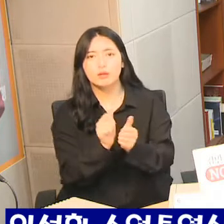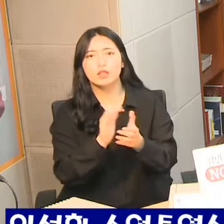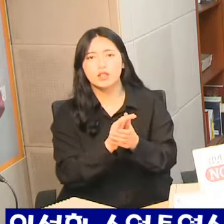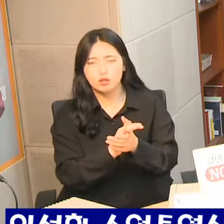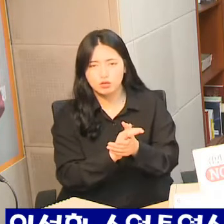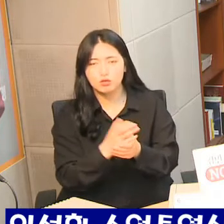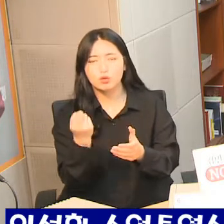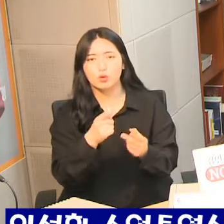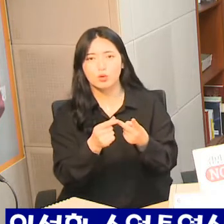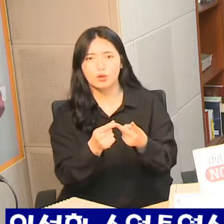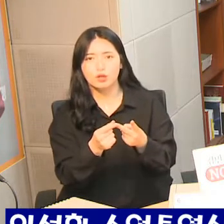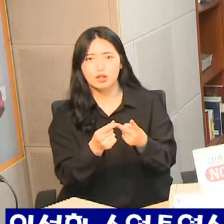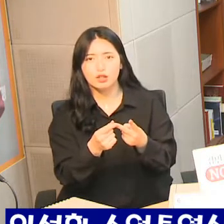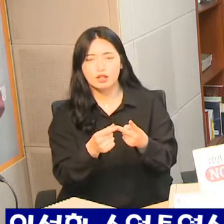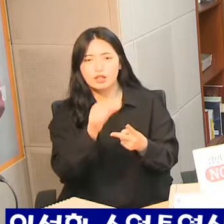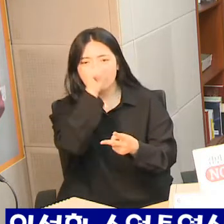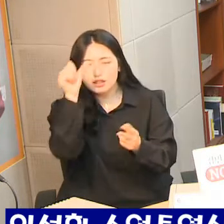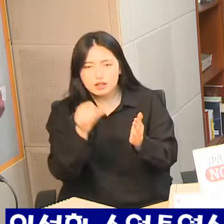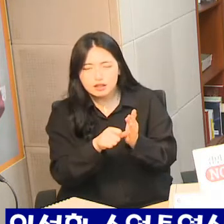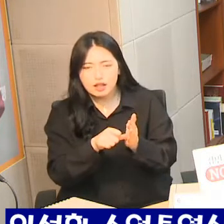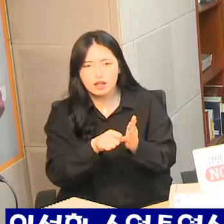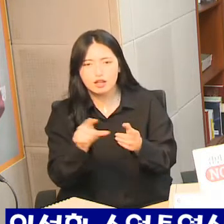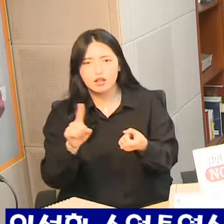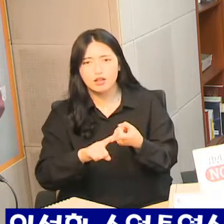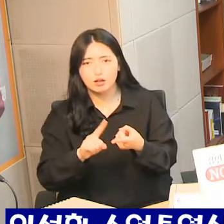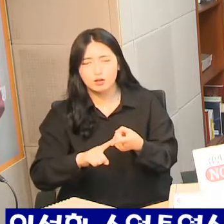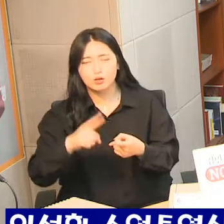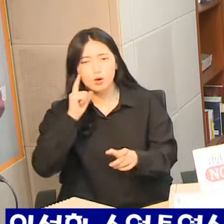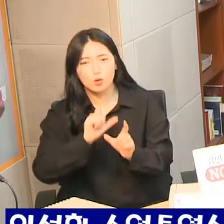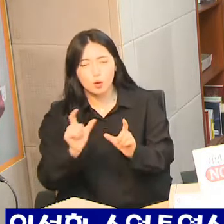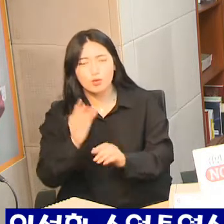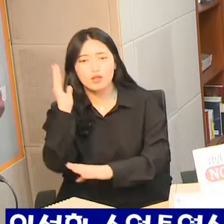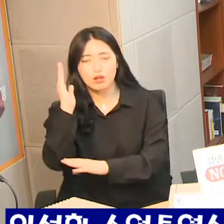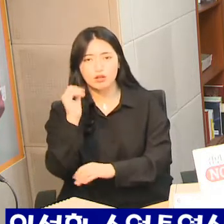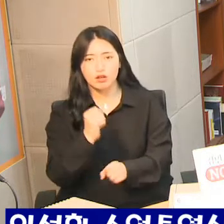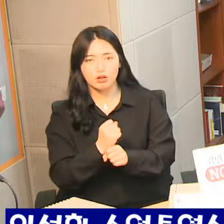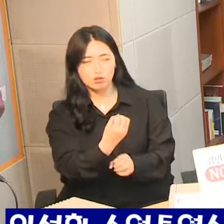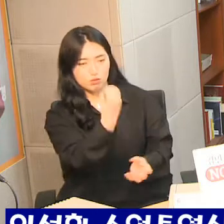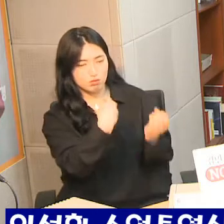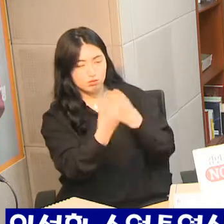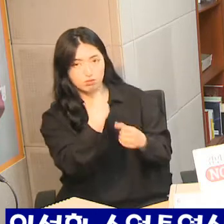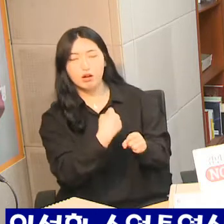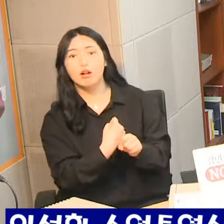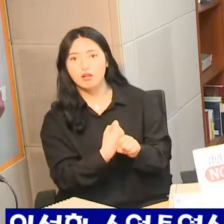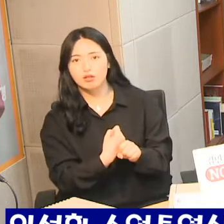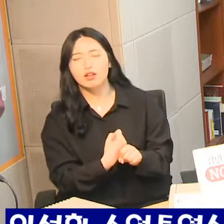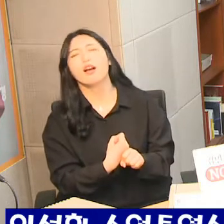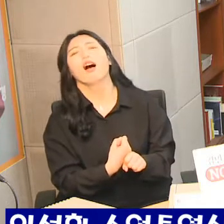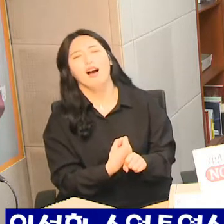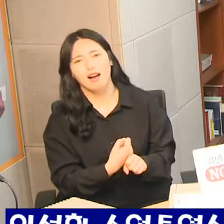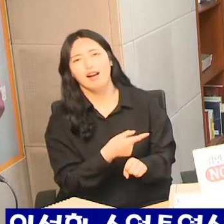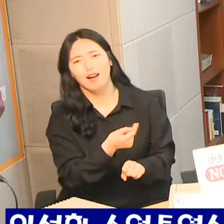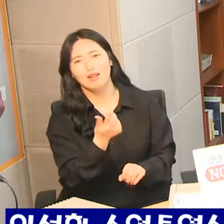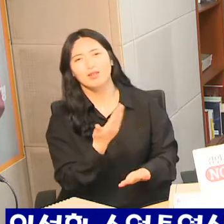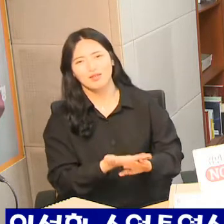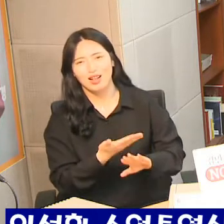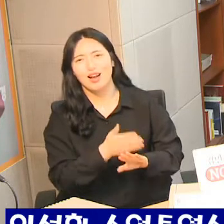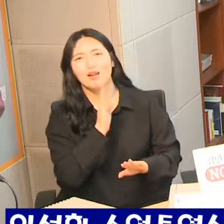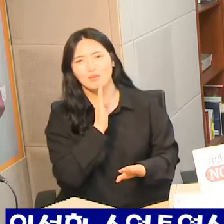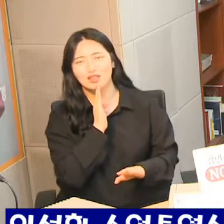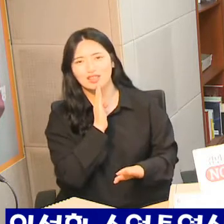얘기랑 저기 요즘 인생 고민에 대해서만 일단 얘기하는 걸로 할게요. 하고 딱 하는데 역시 다르구나.